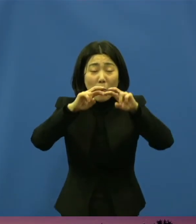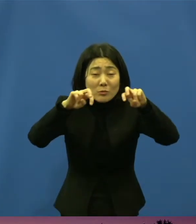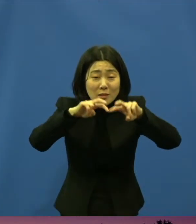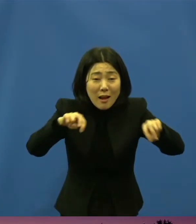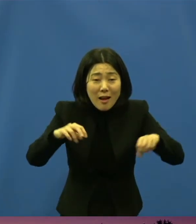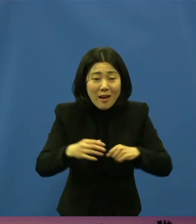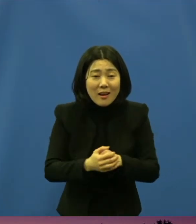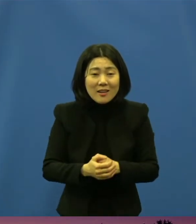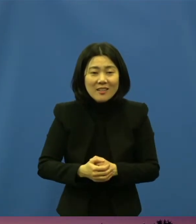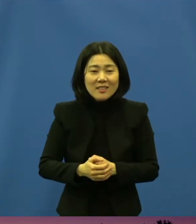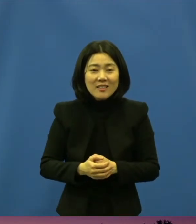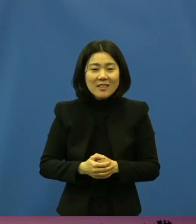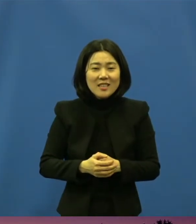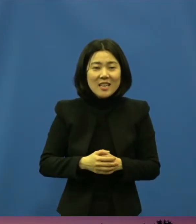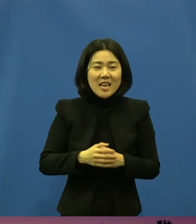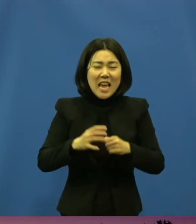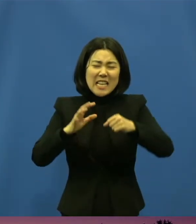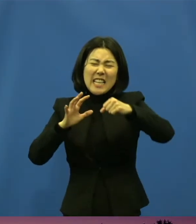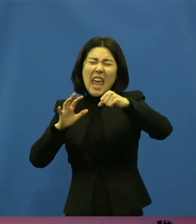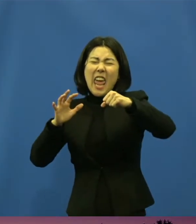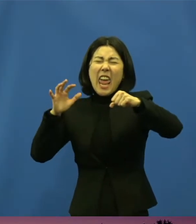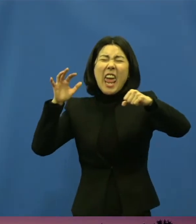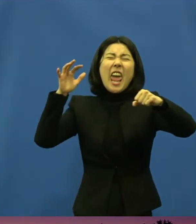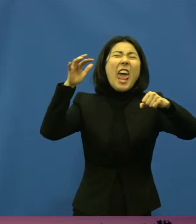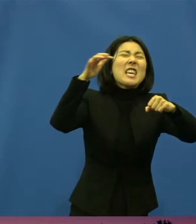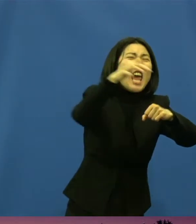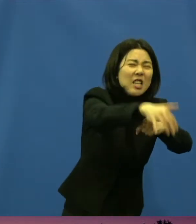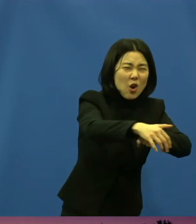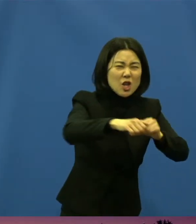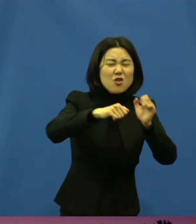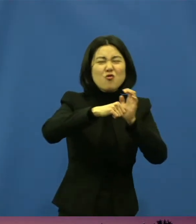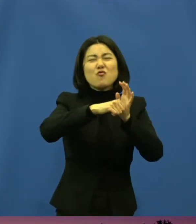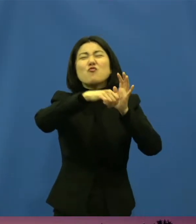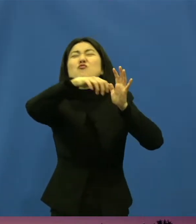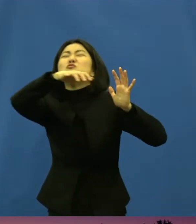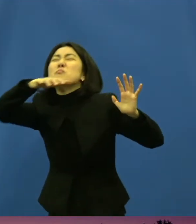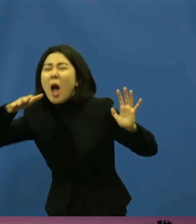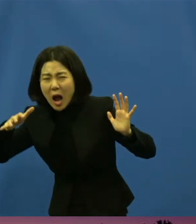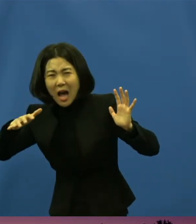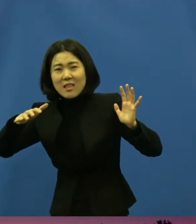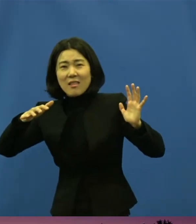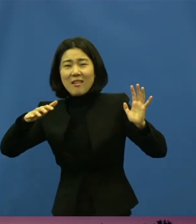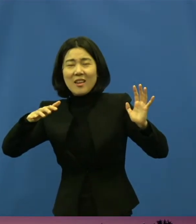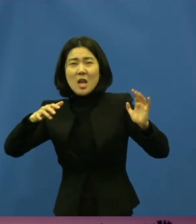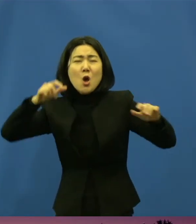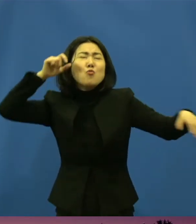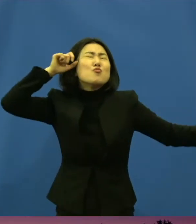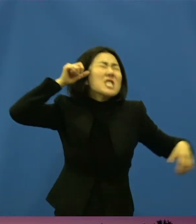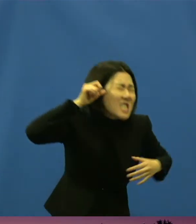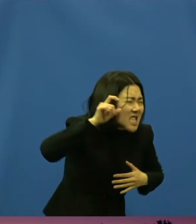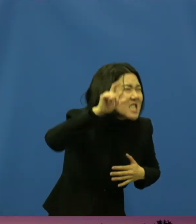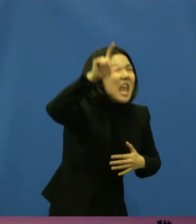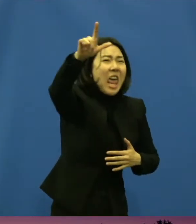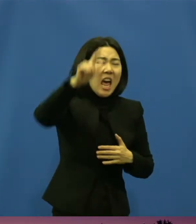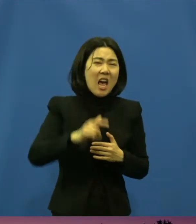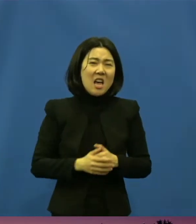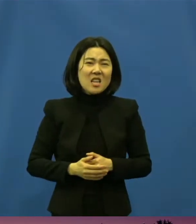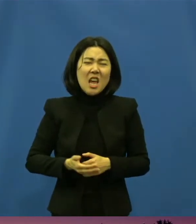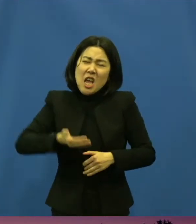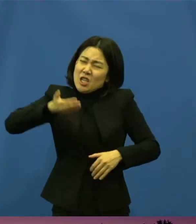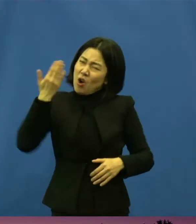세계적인 브랜드, 이런 세계적인 단어, 이런 단어가 자주 나오는 사람입니다. 위대한,